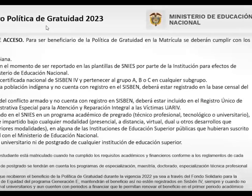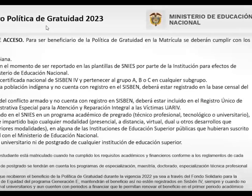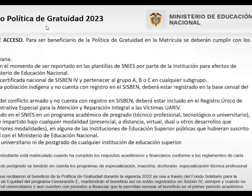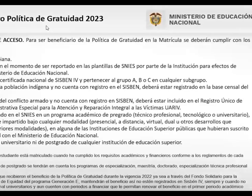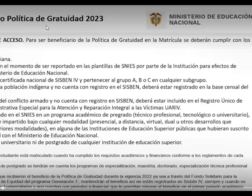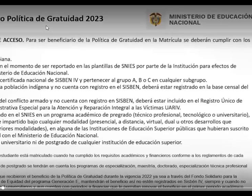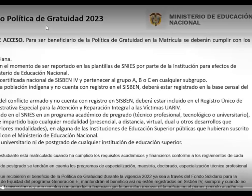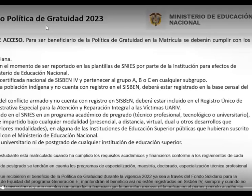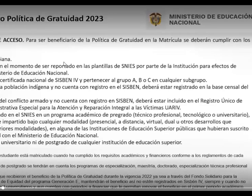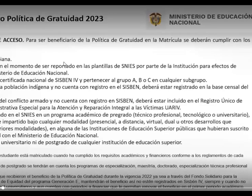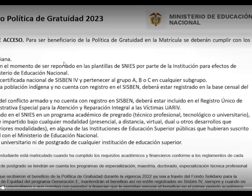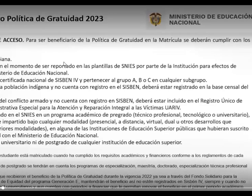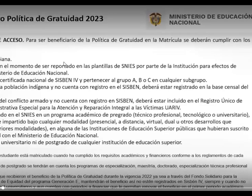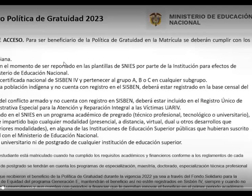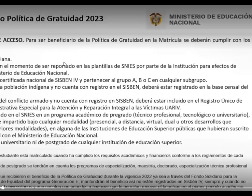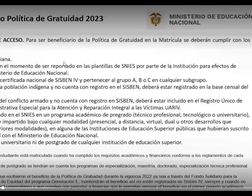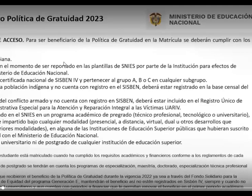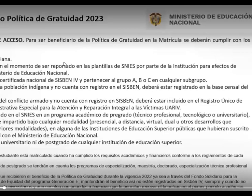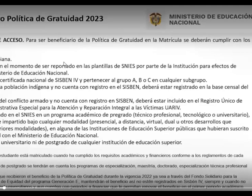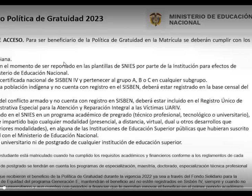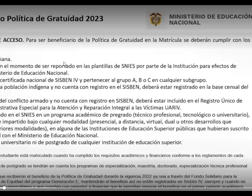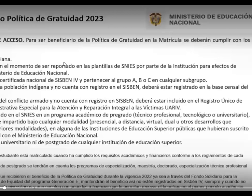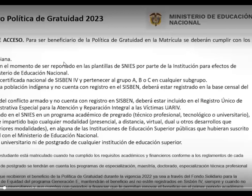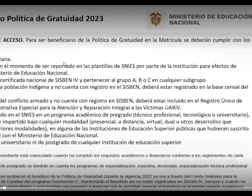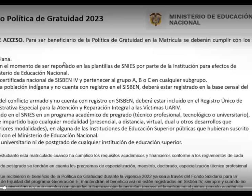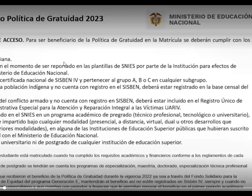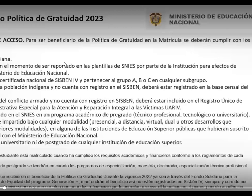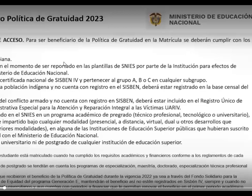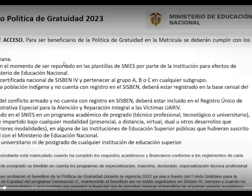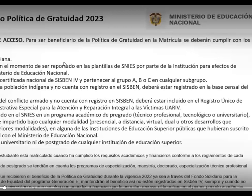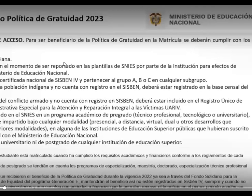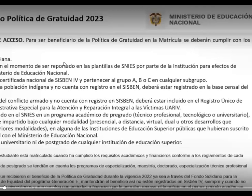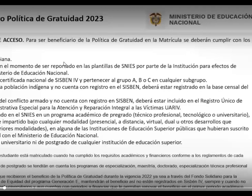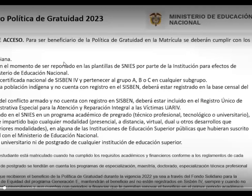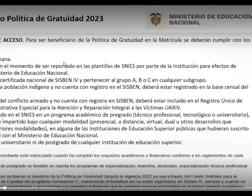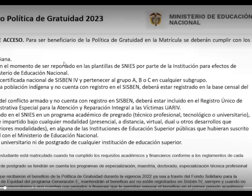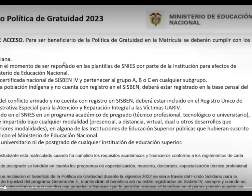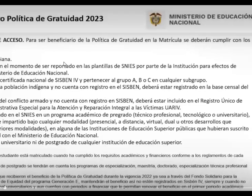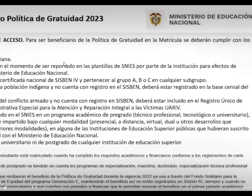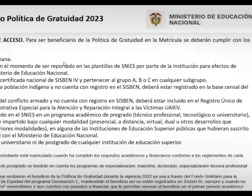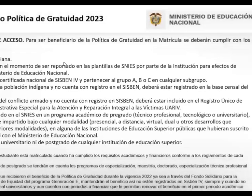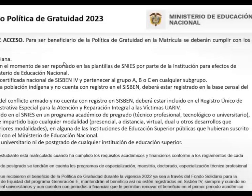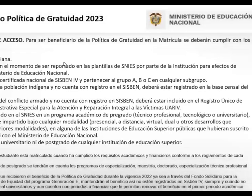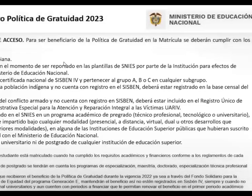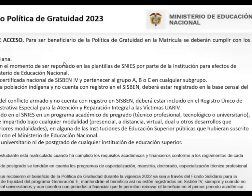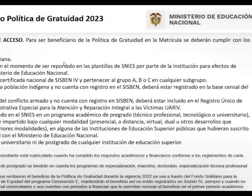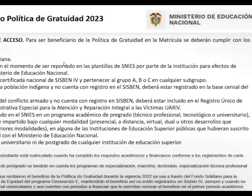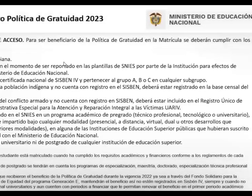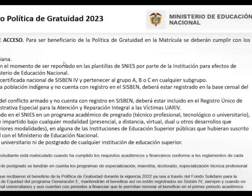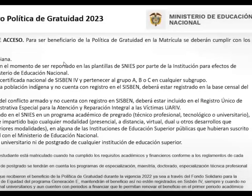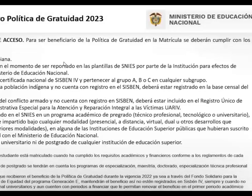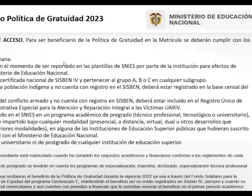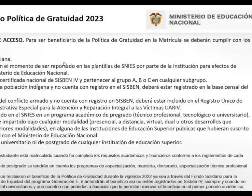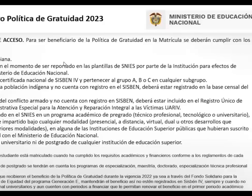lo otro es que si es un estudiante de población indígena y nos pasa mucho con estudiantes de la etnia wayu en la guajira